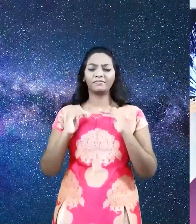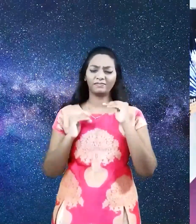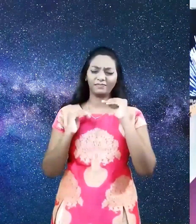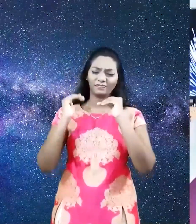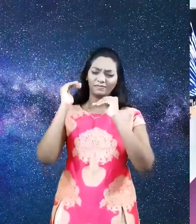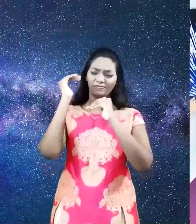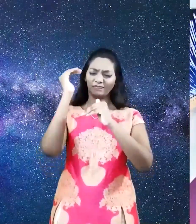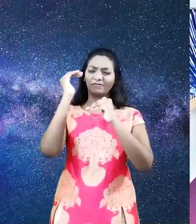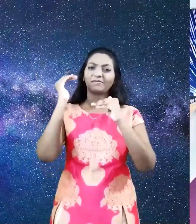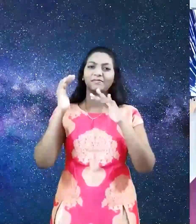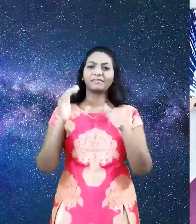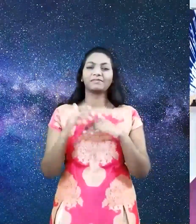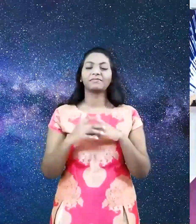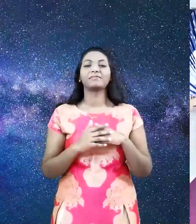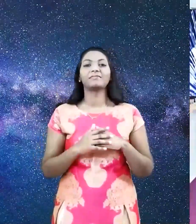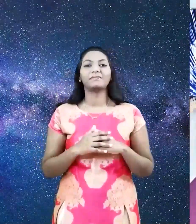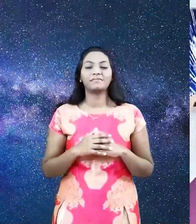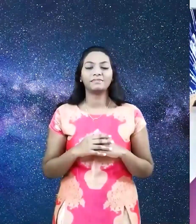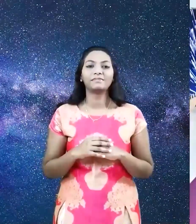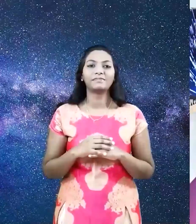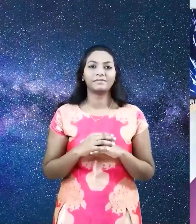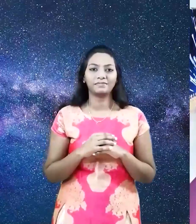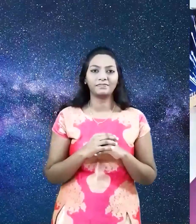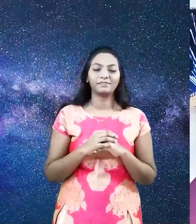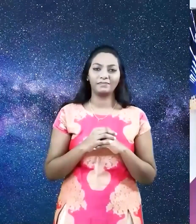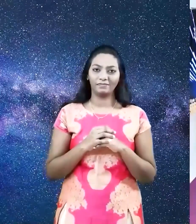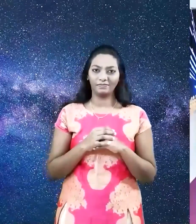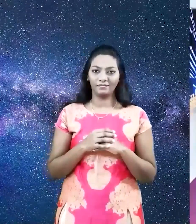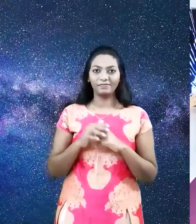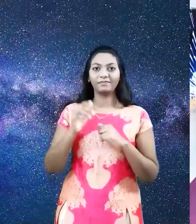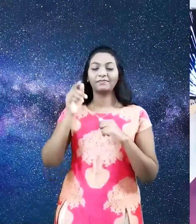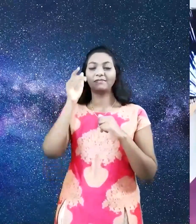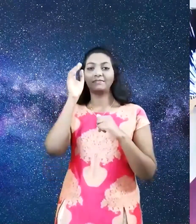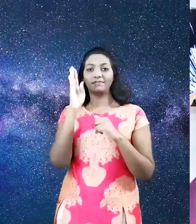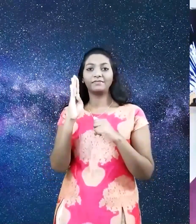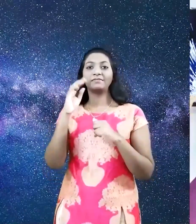सामर्थ्य प्रभु तू सबसे ऊंचा